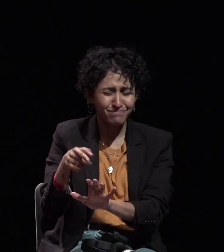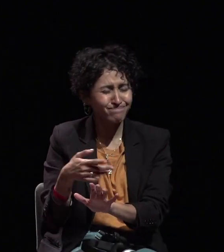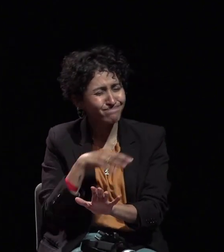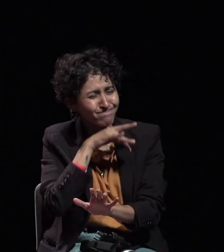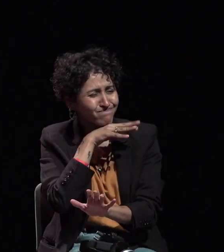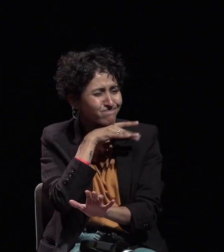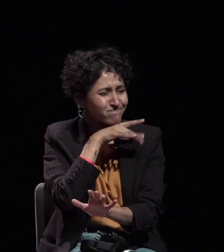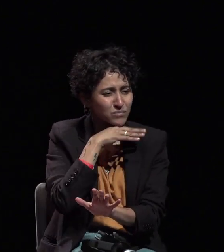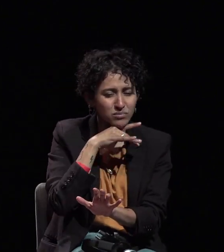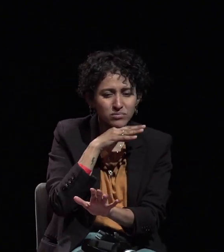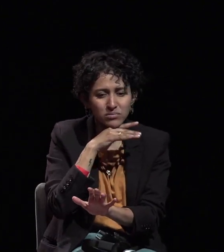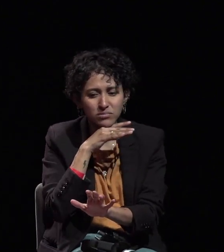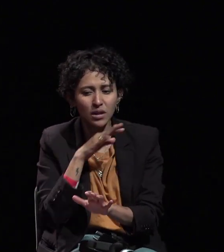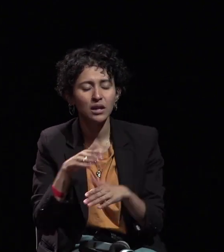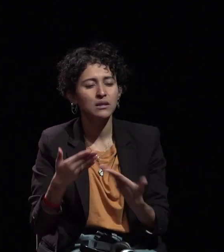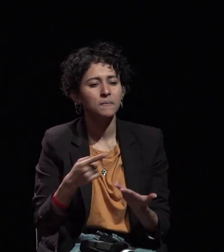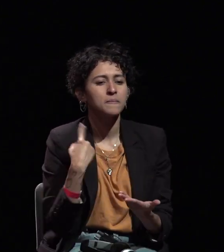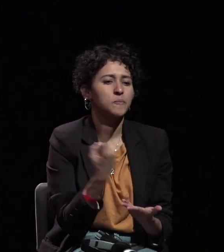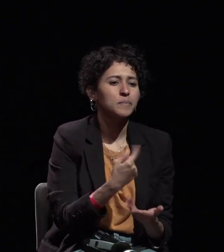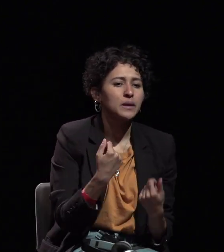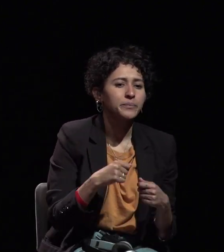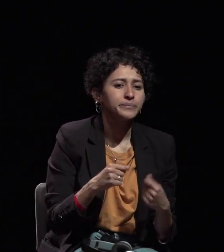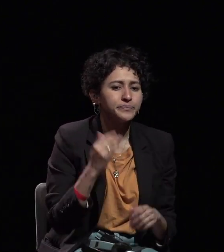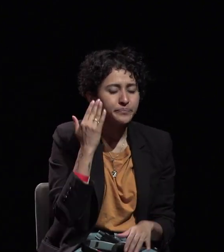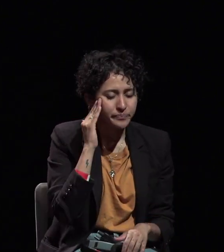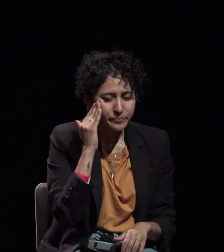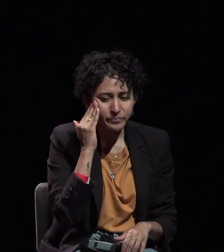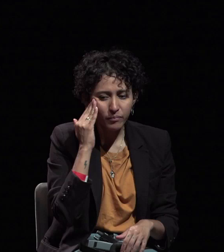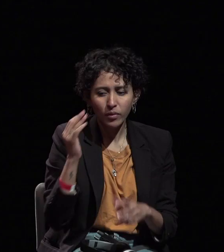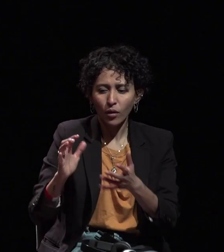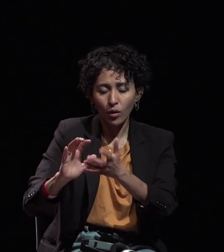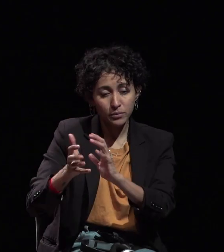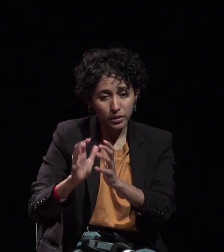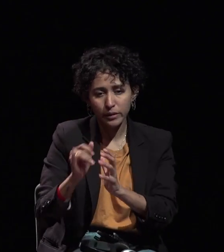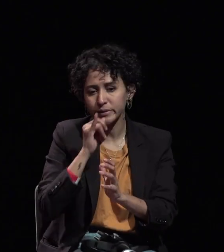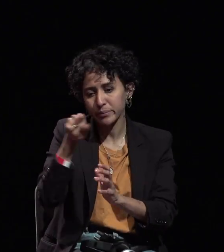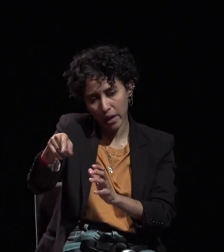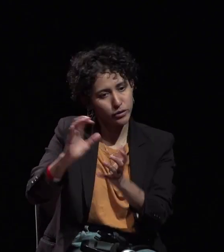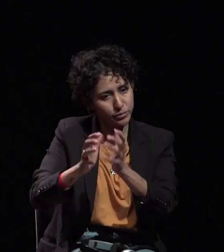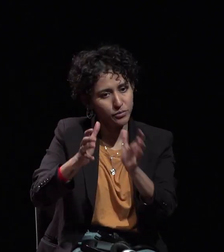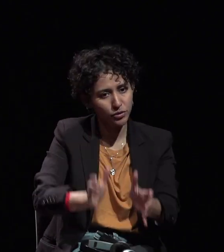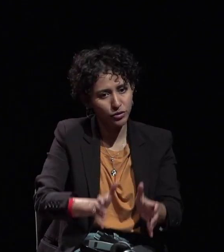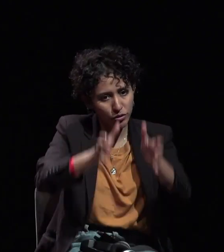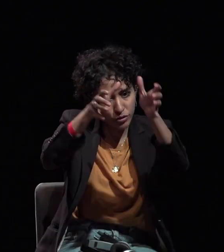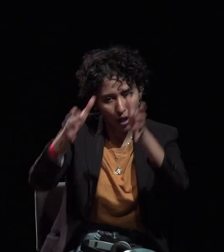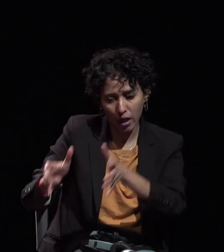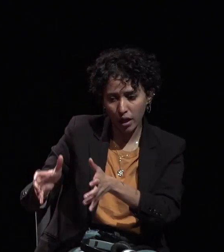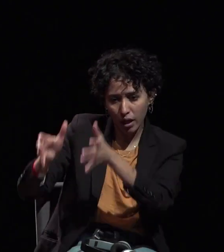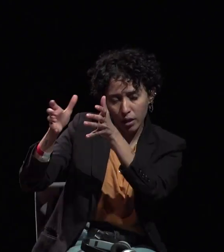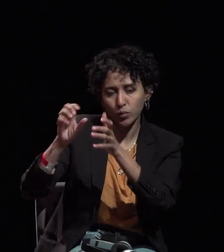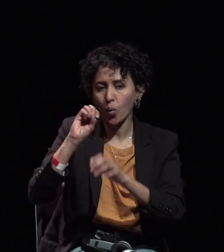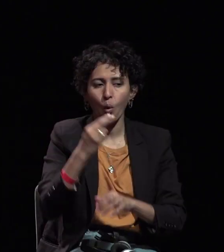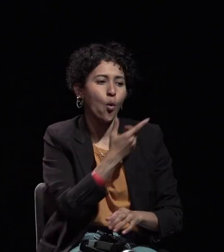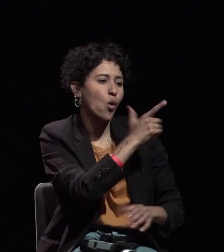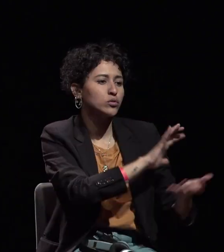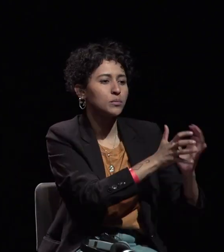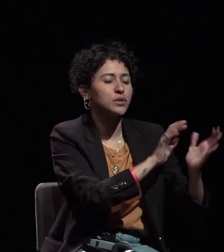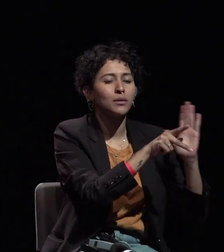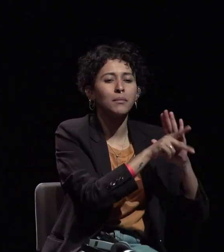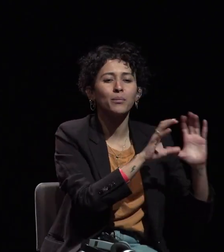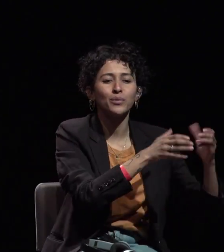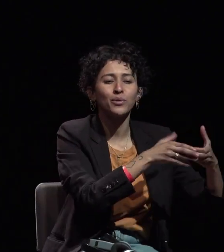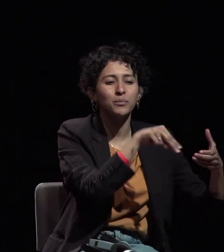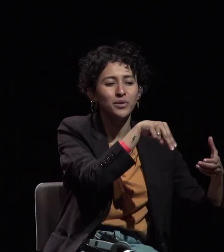Tampouco deveríamos, ao menos de partida, considerar que as coisas tais como as efígies funerárias ou os inquice, né, só são potencialmente animadas